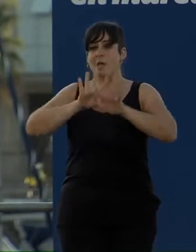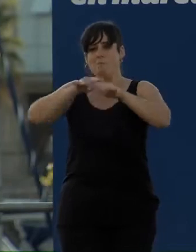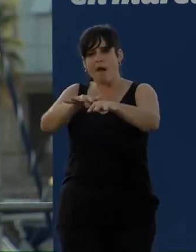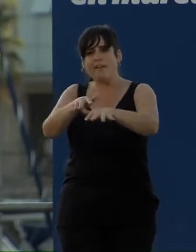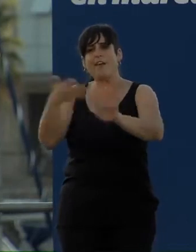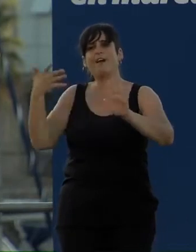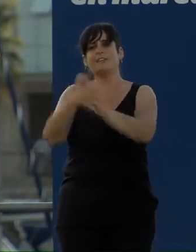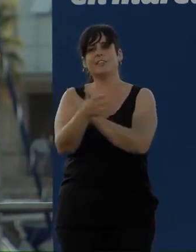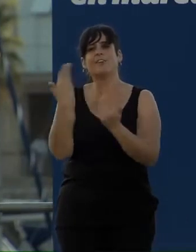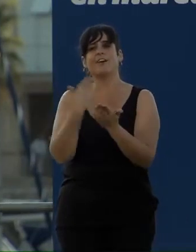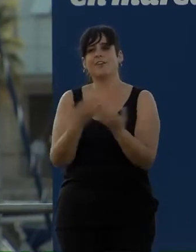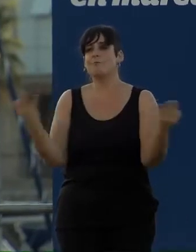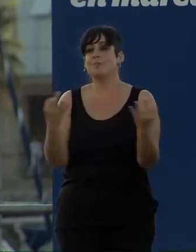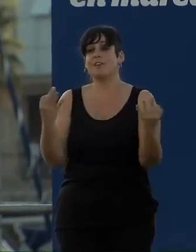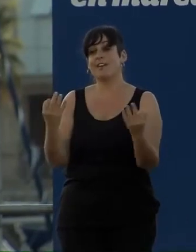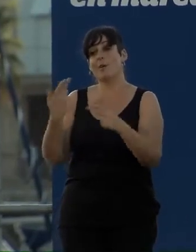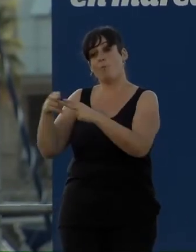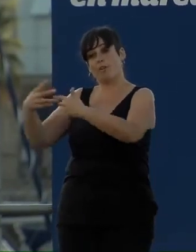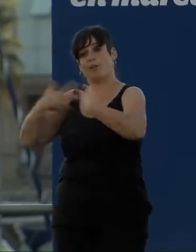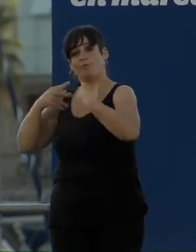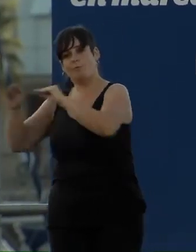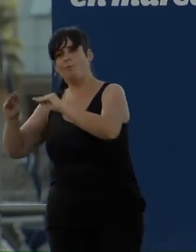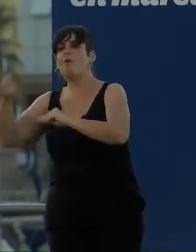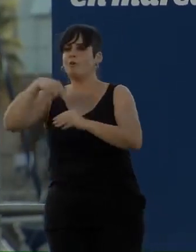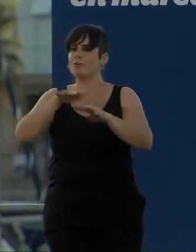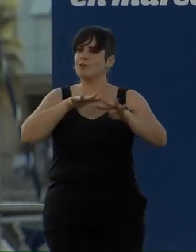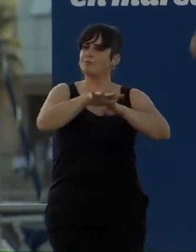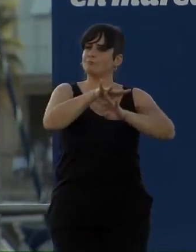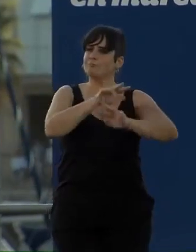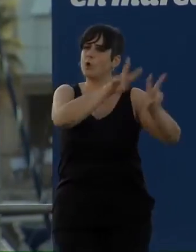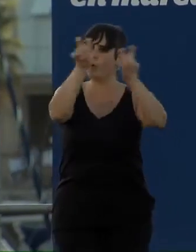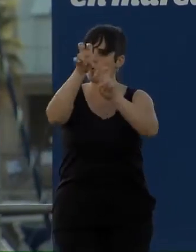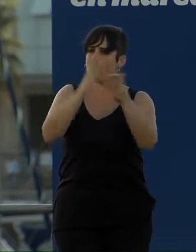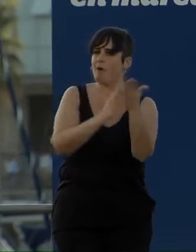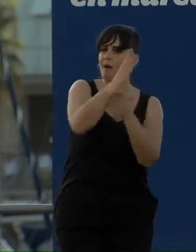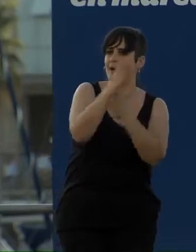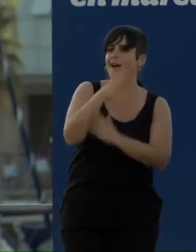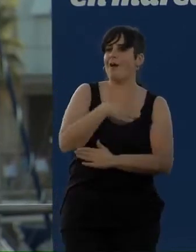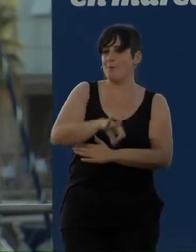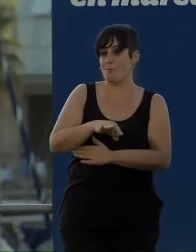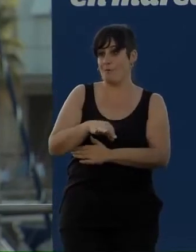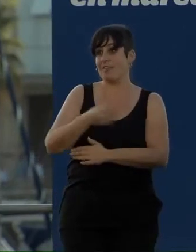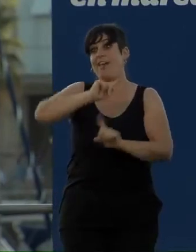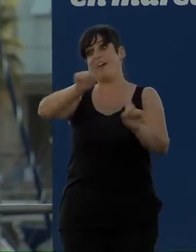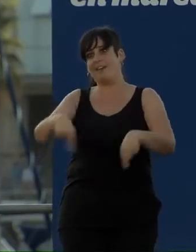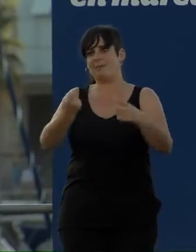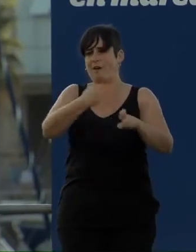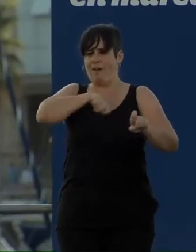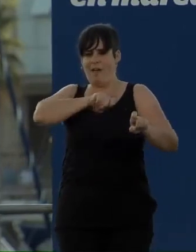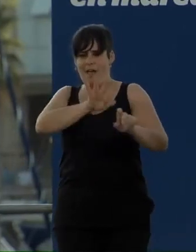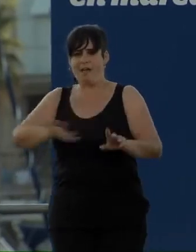políticas alternativas a sufrio do partido popular e ISO servirá definitivamente para que En España se convenzan de que posible una